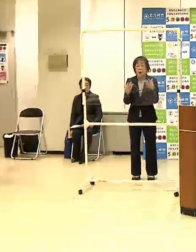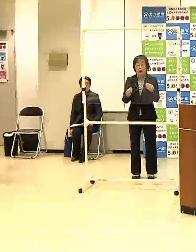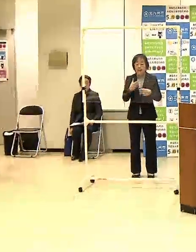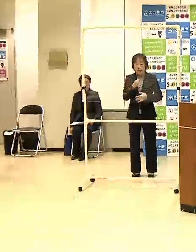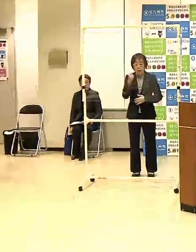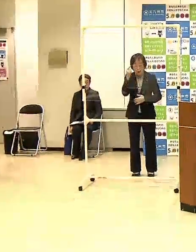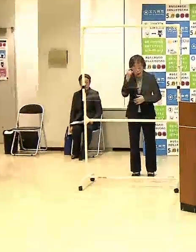いましたん